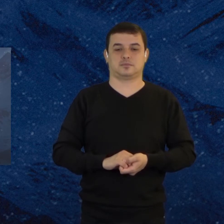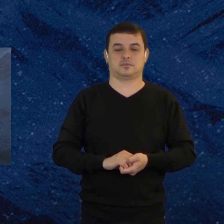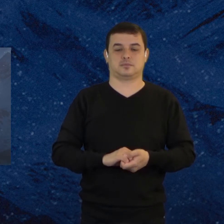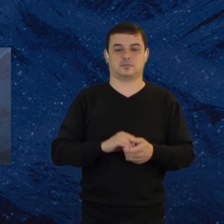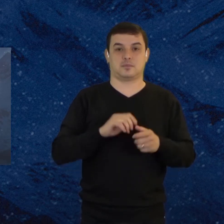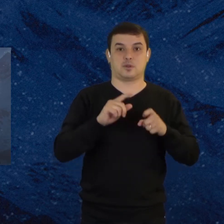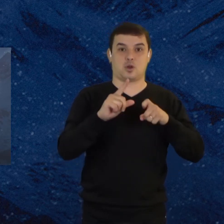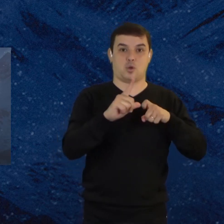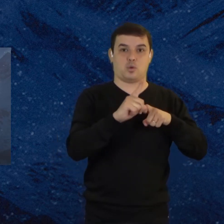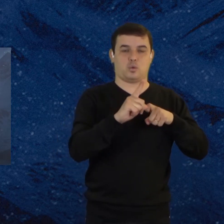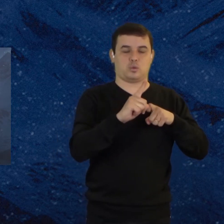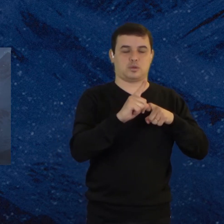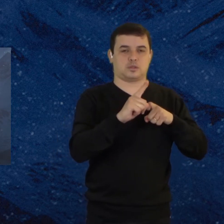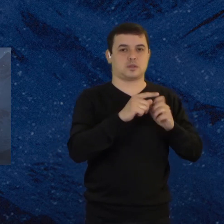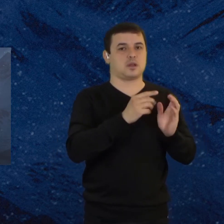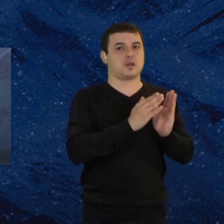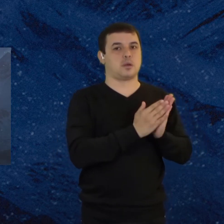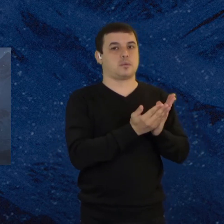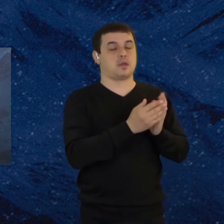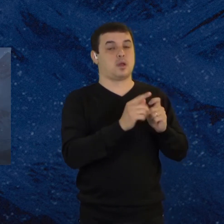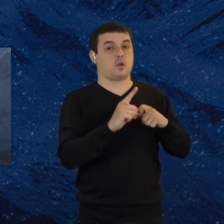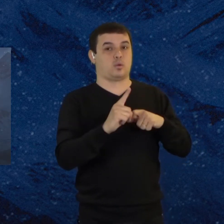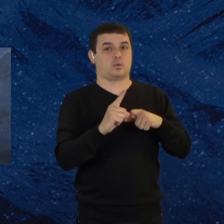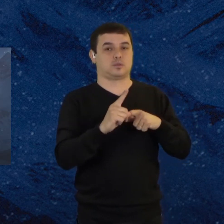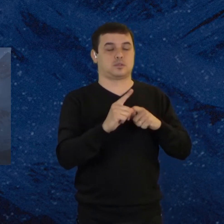Lucas, capítulo 14.